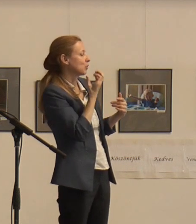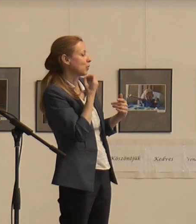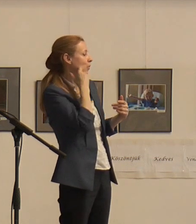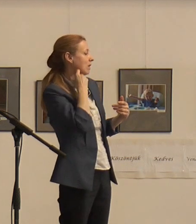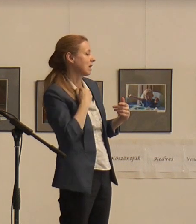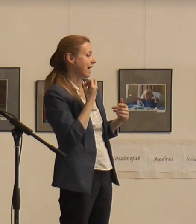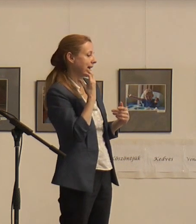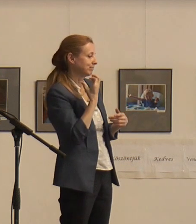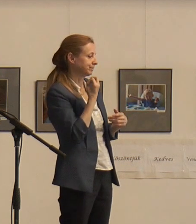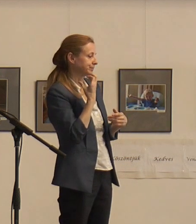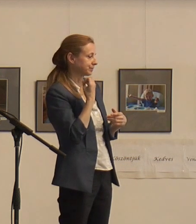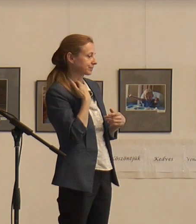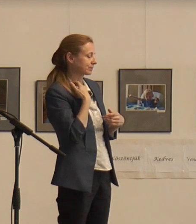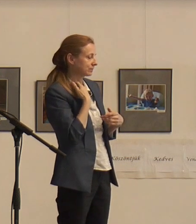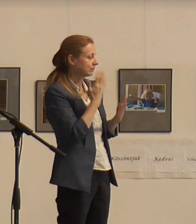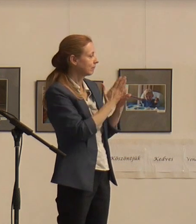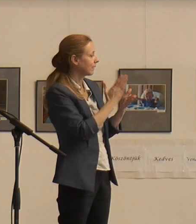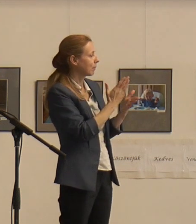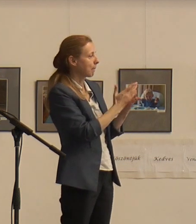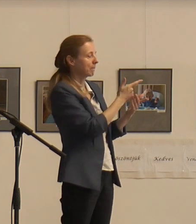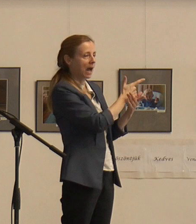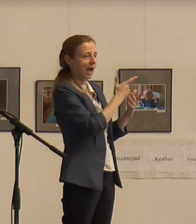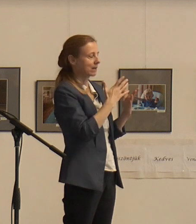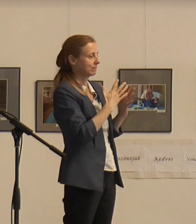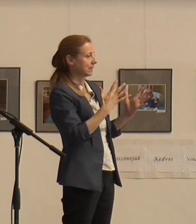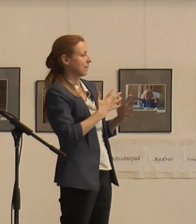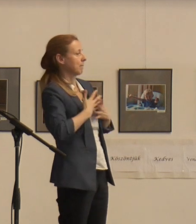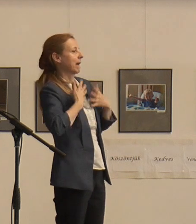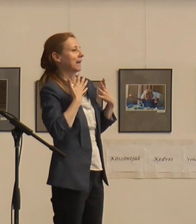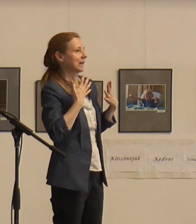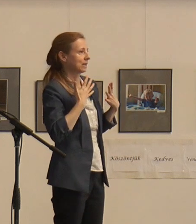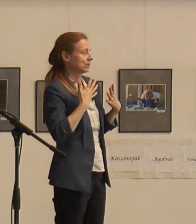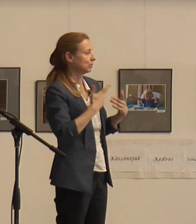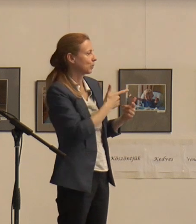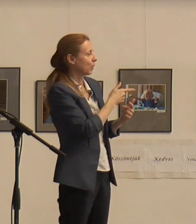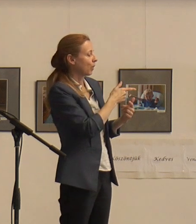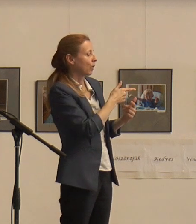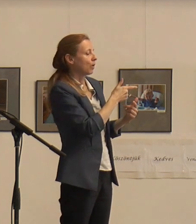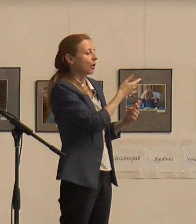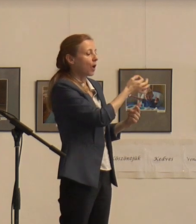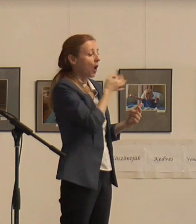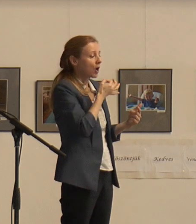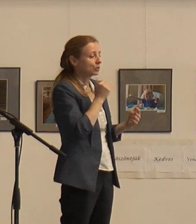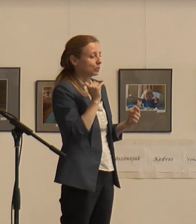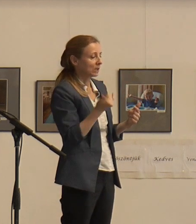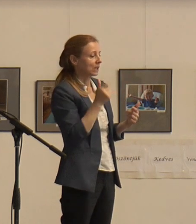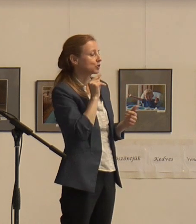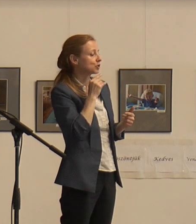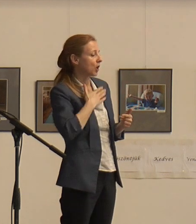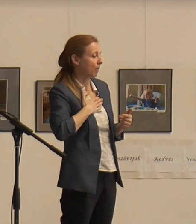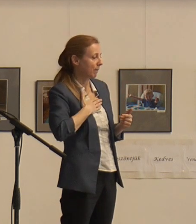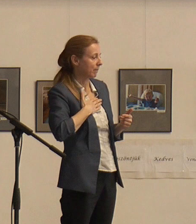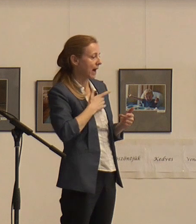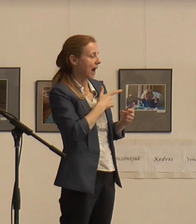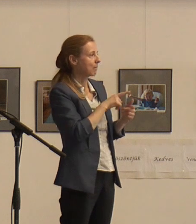ér, már szinte megrendülök, attól is apám, hogy